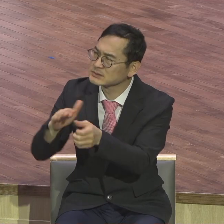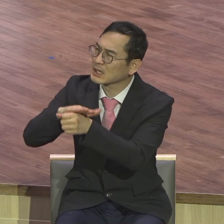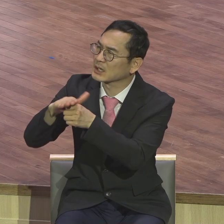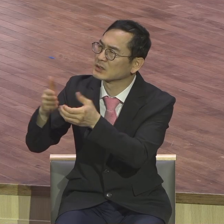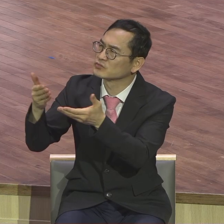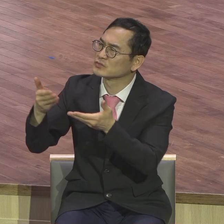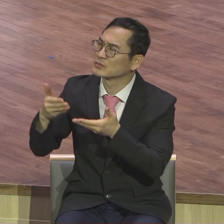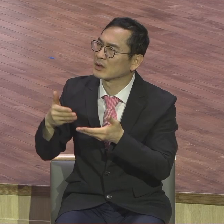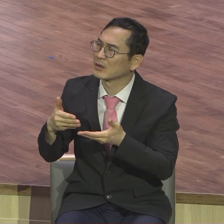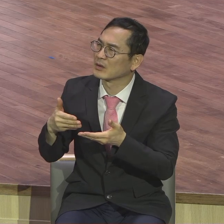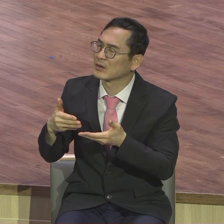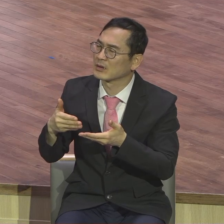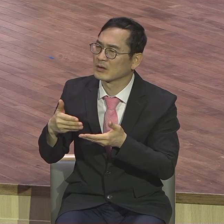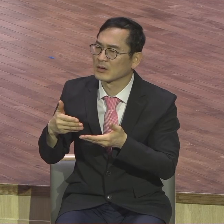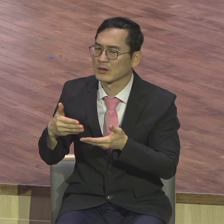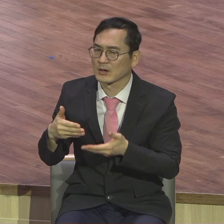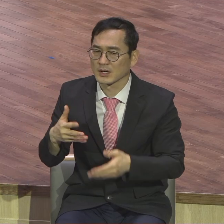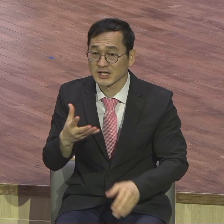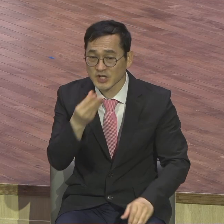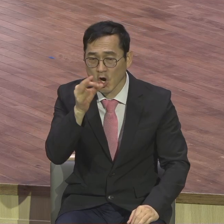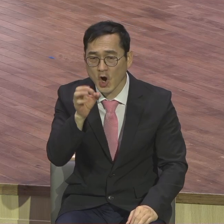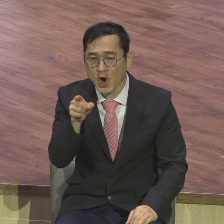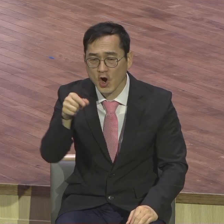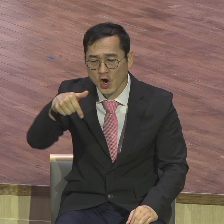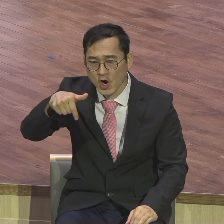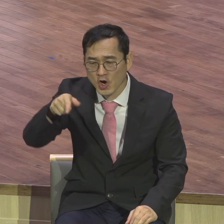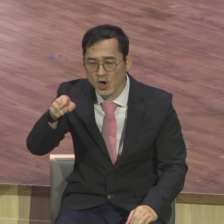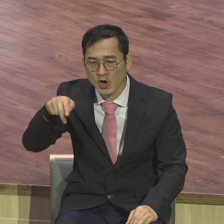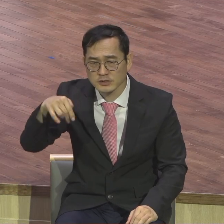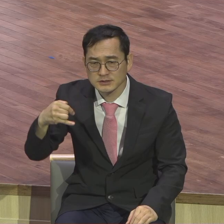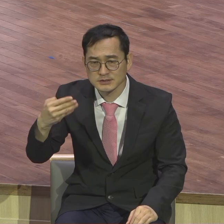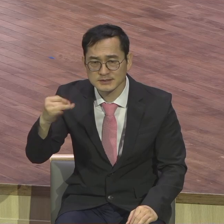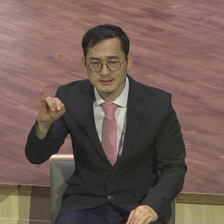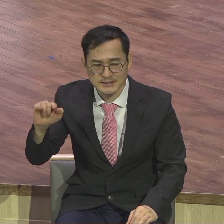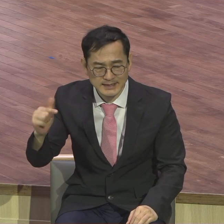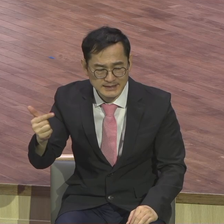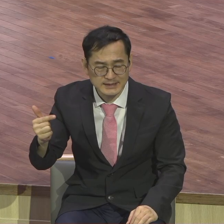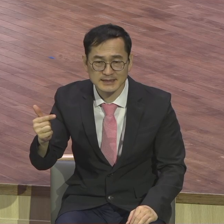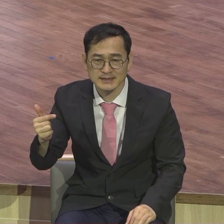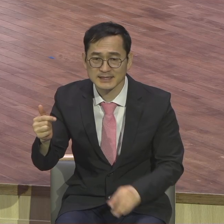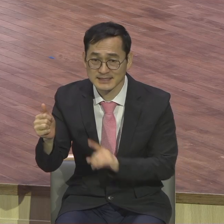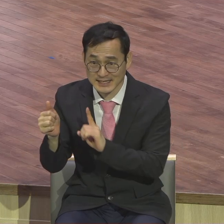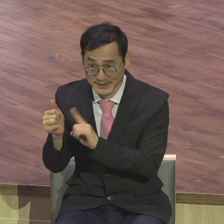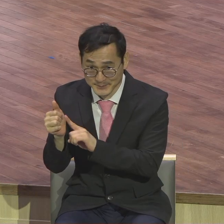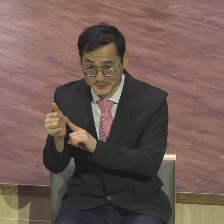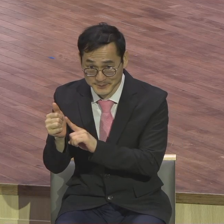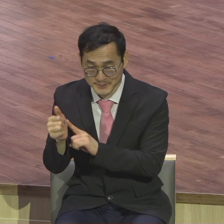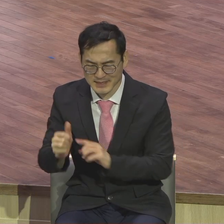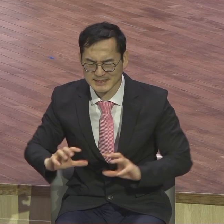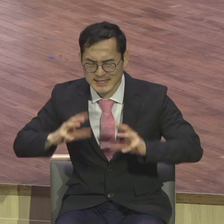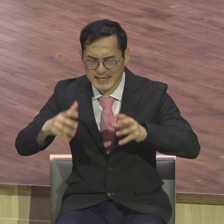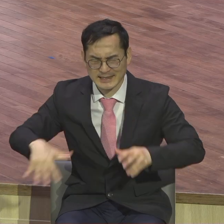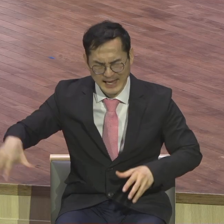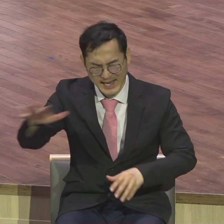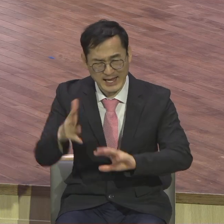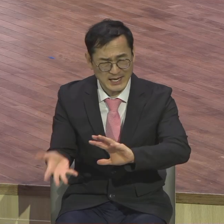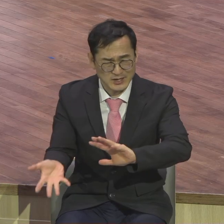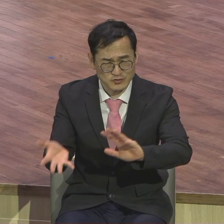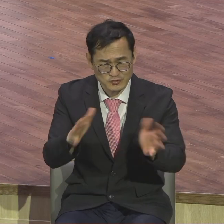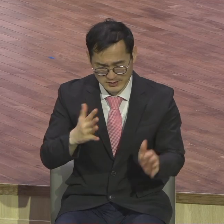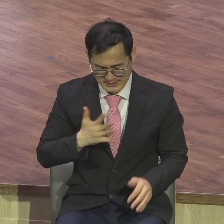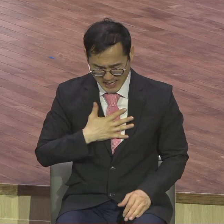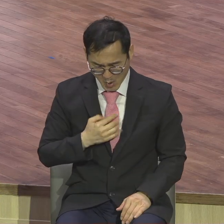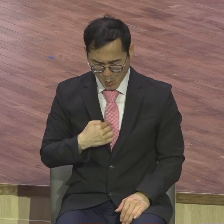성 어스틴이 그랬어요. 지구상에 나 혼자 살았는데 나 혼자 존재한다 할지라도 하나님은 나를